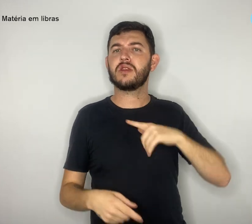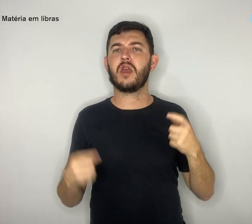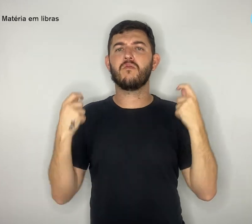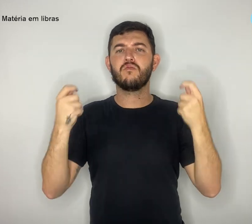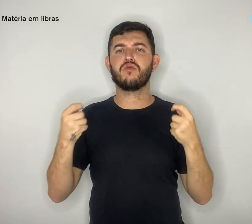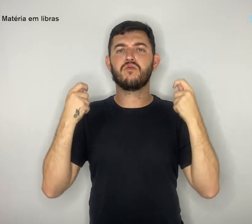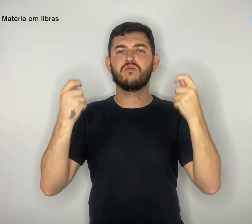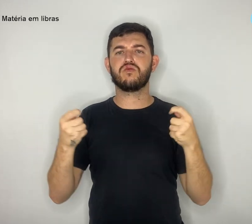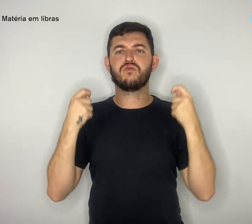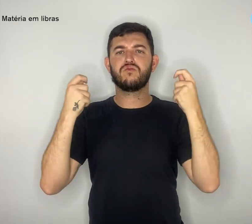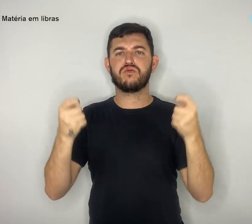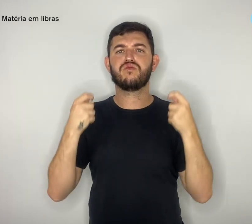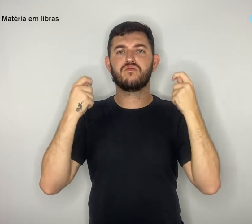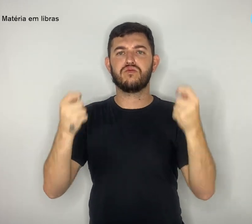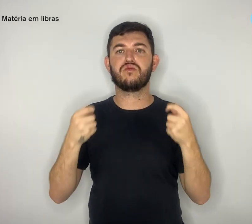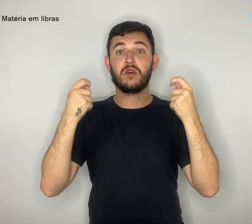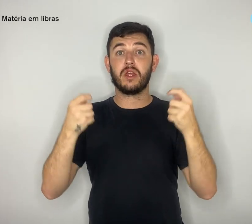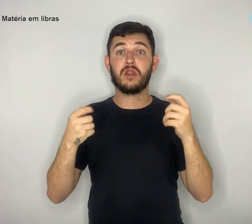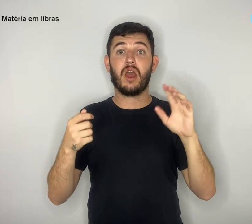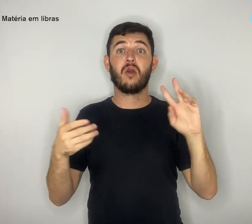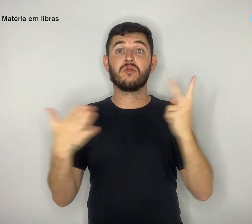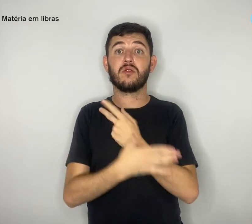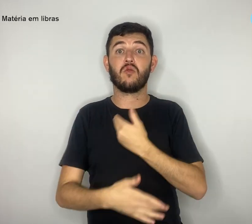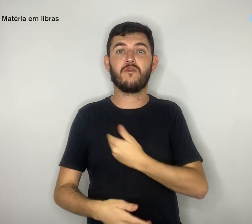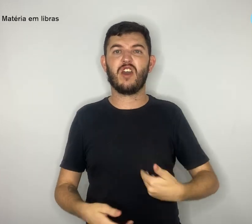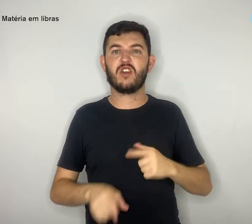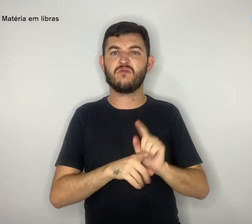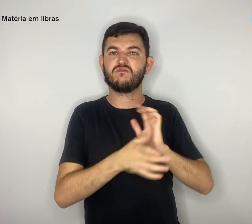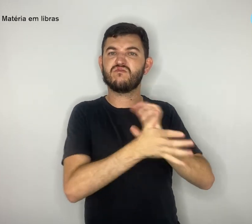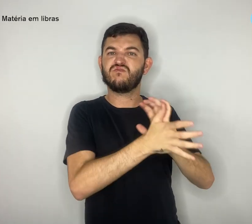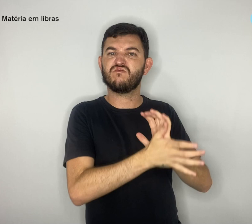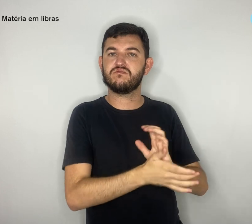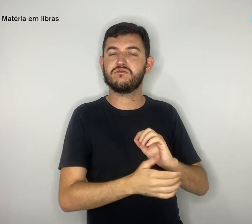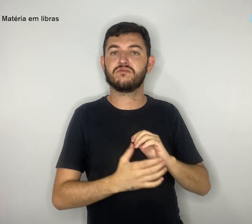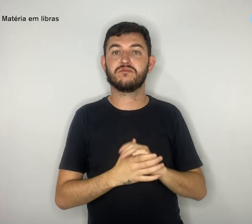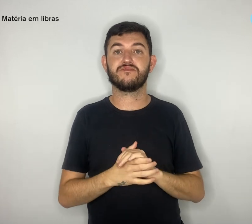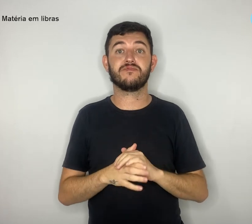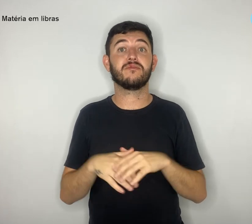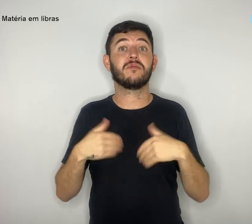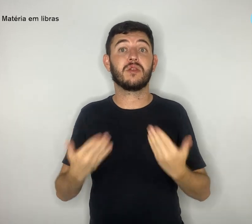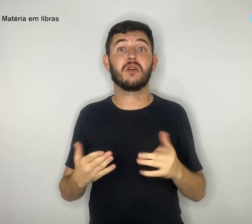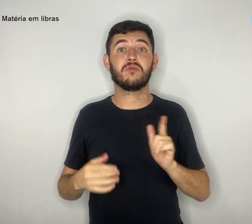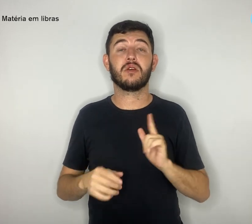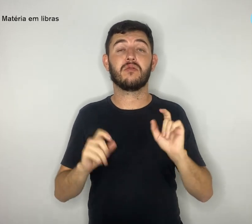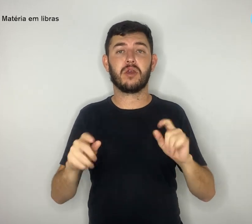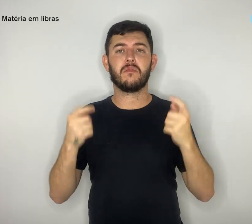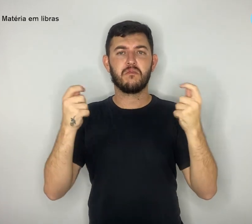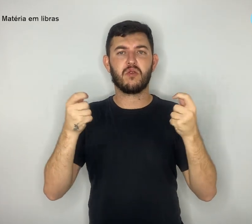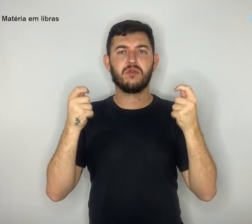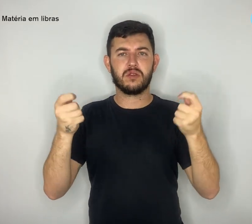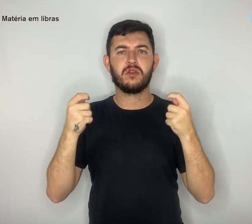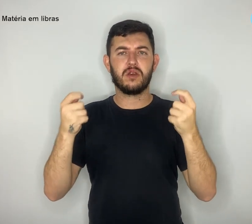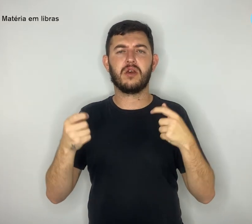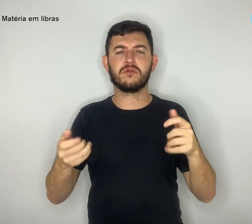sido reprimidos. No entanto, apesar das repressões aos protestos e dos